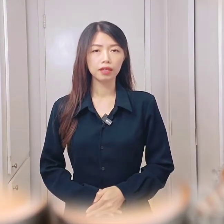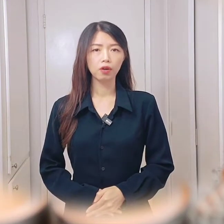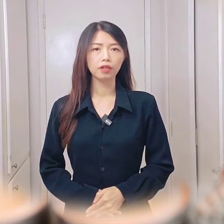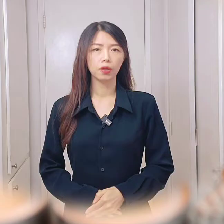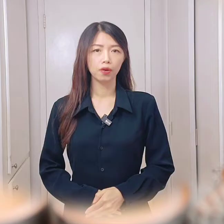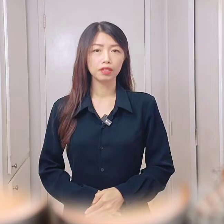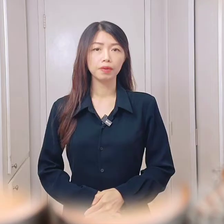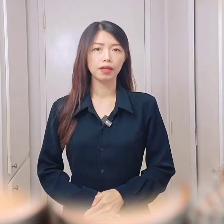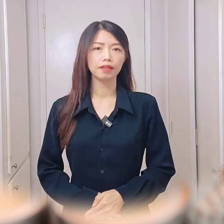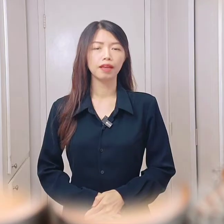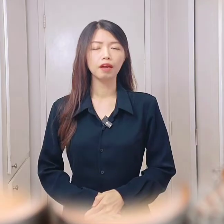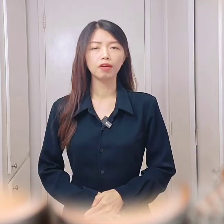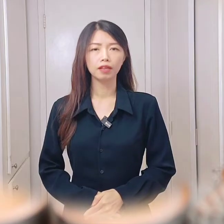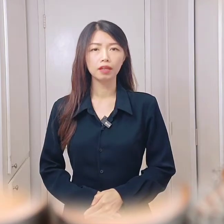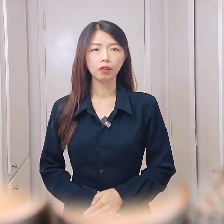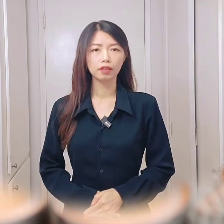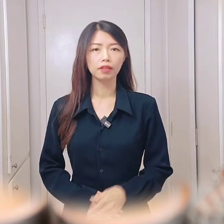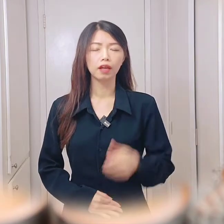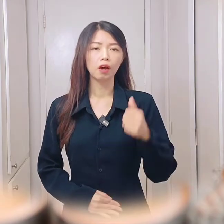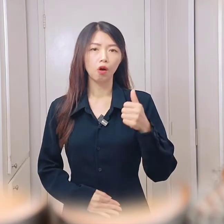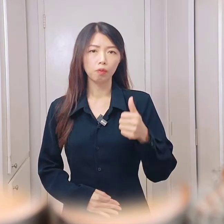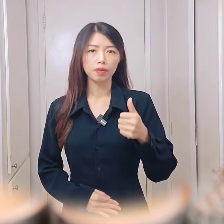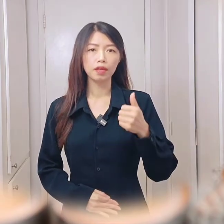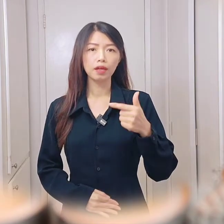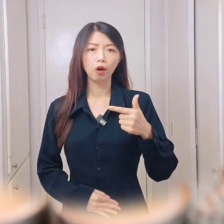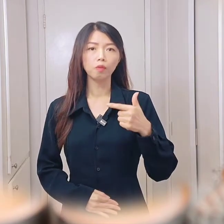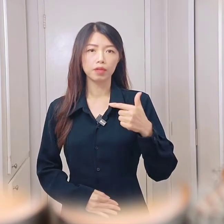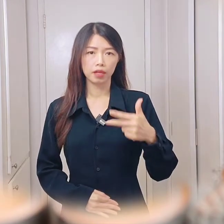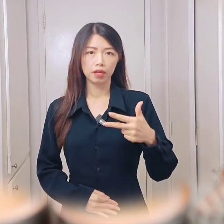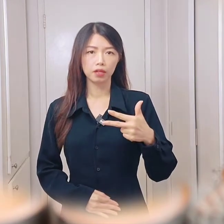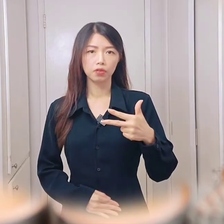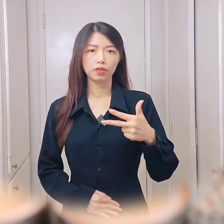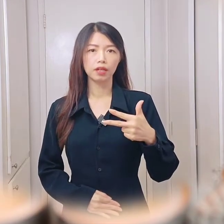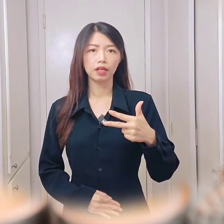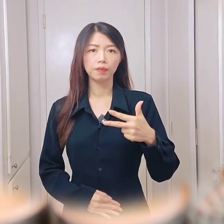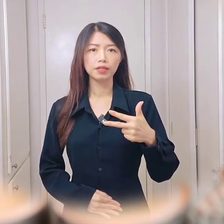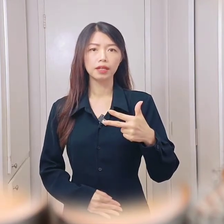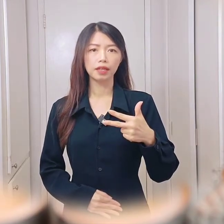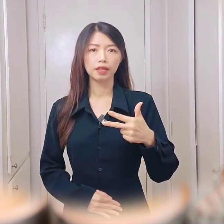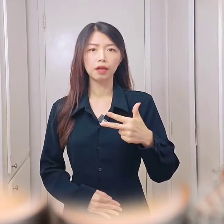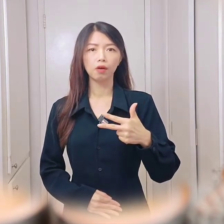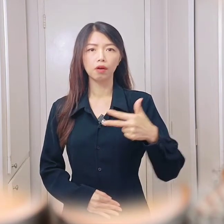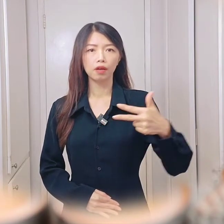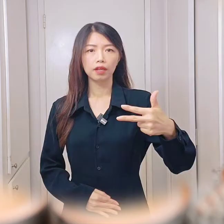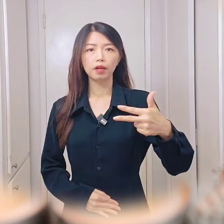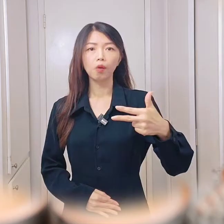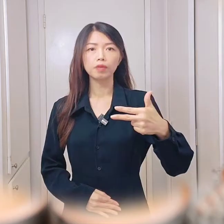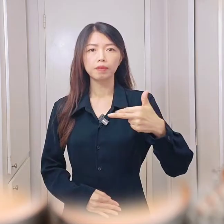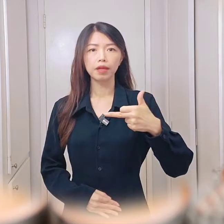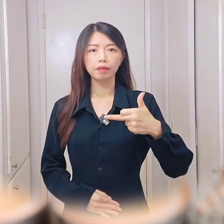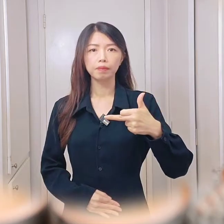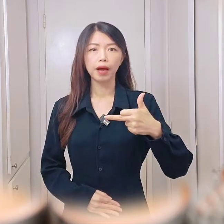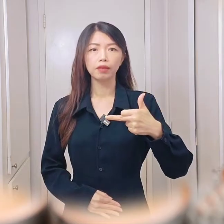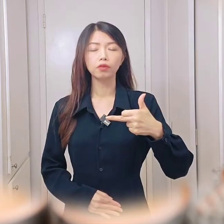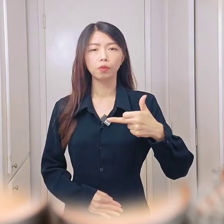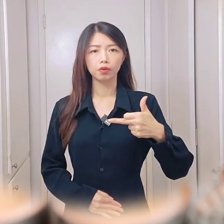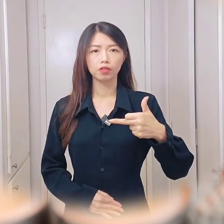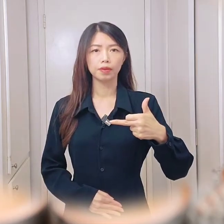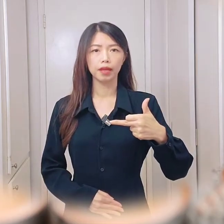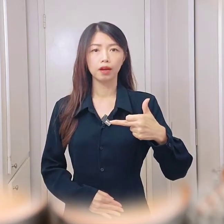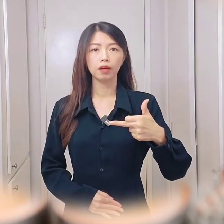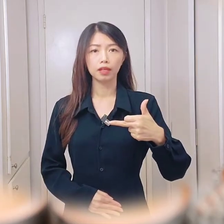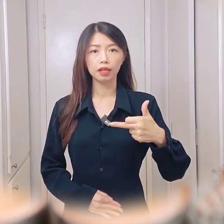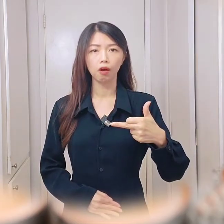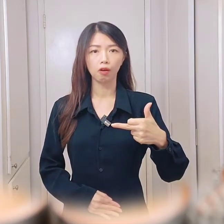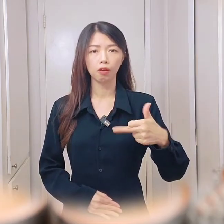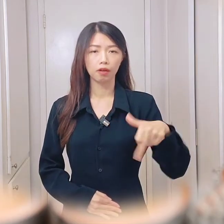지문자 키역을 이용하시면 되는데요. 키역은 엄지, 검지, 중지를 이렇게 핀 상태에서 이 검지만 반으로 접어주시면